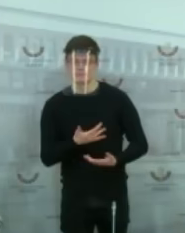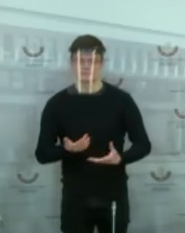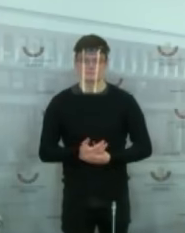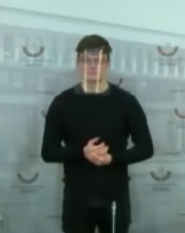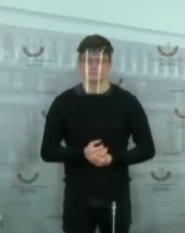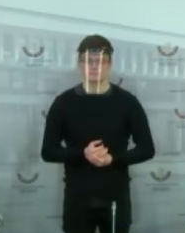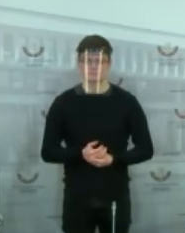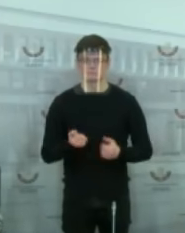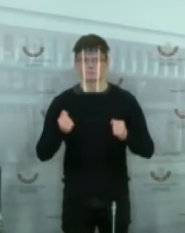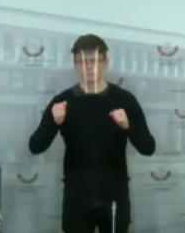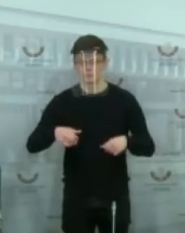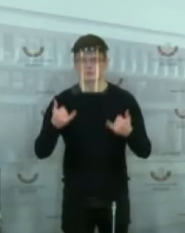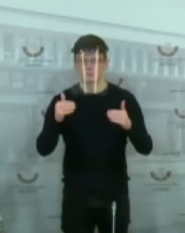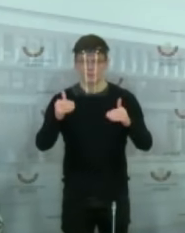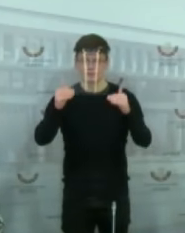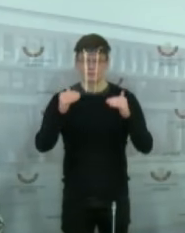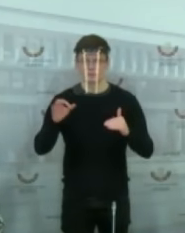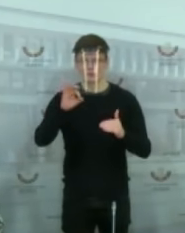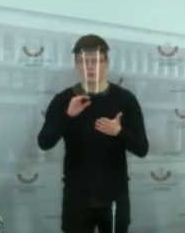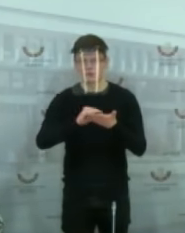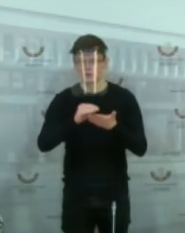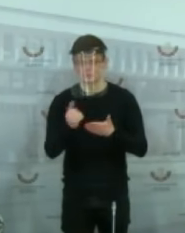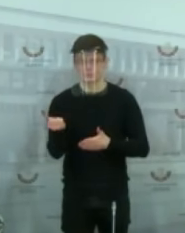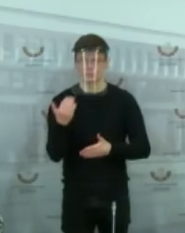Galime pereiti prie raštų atsiųstų.